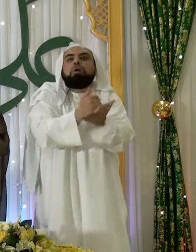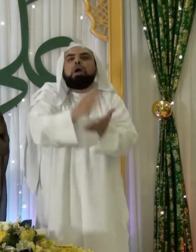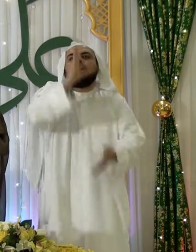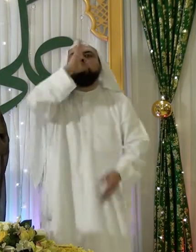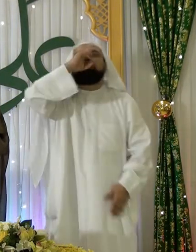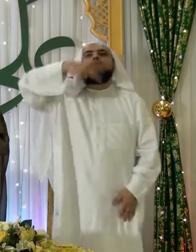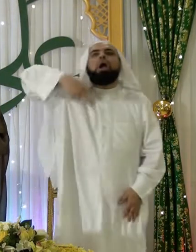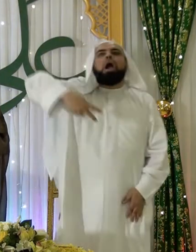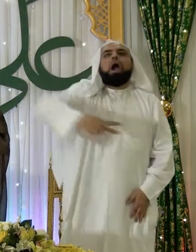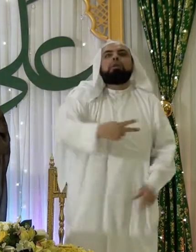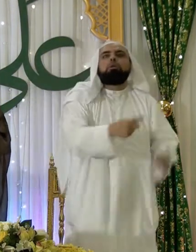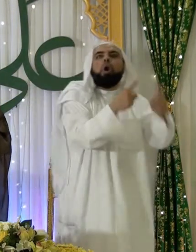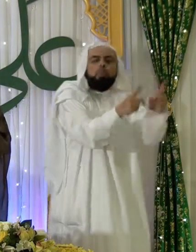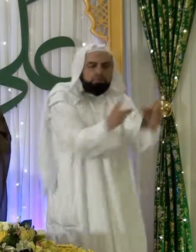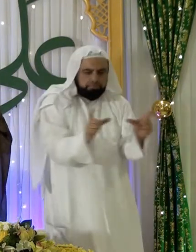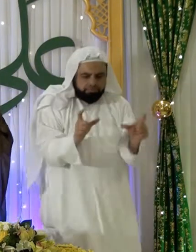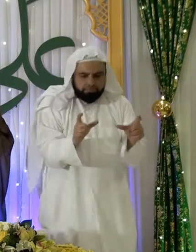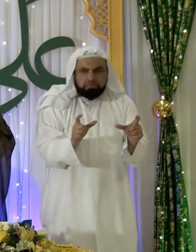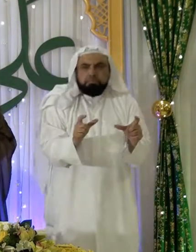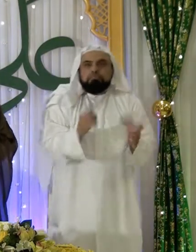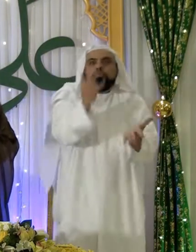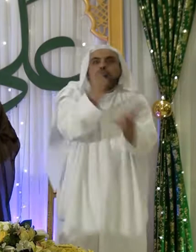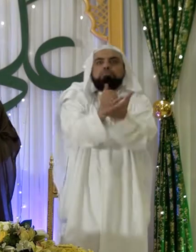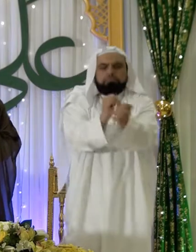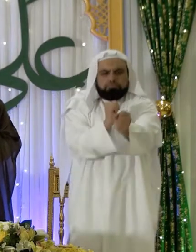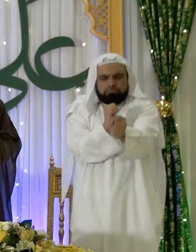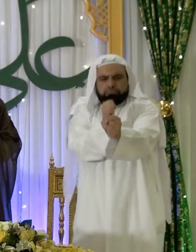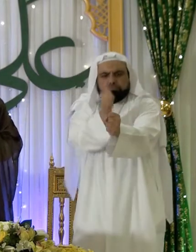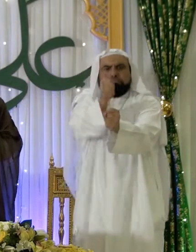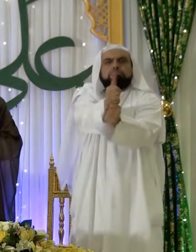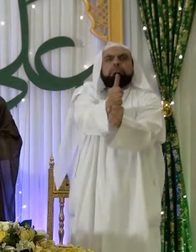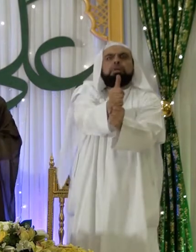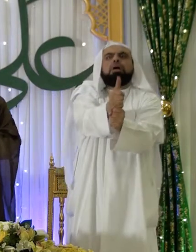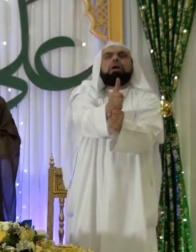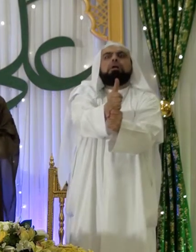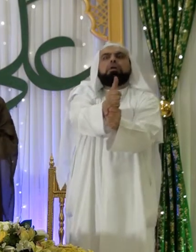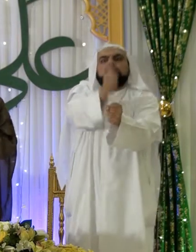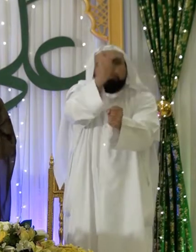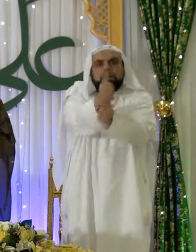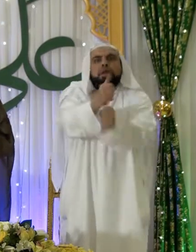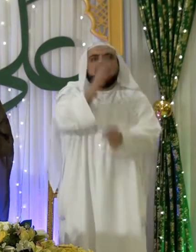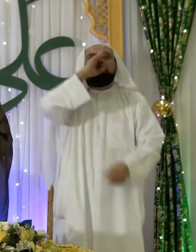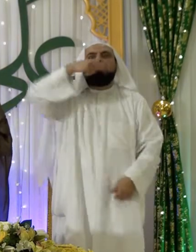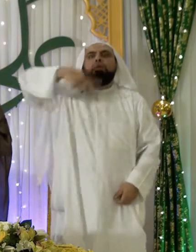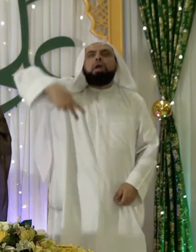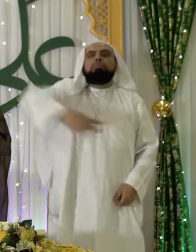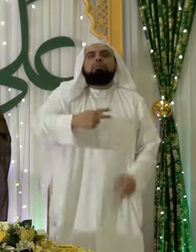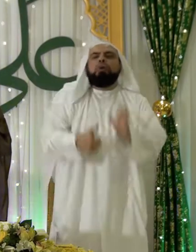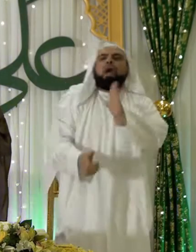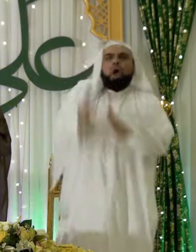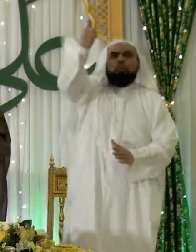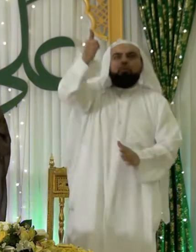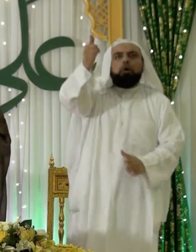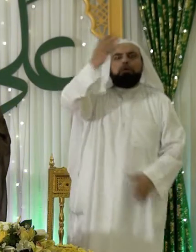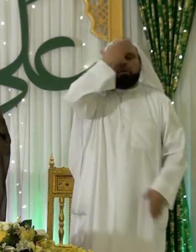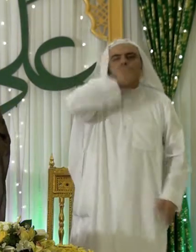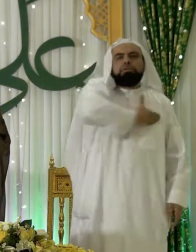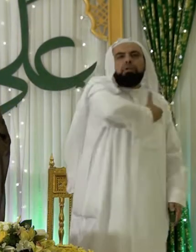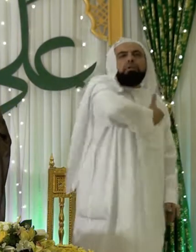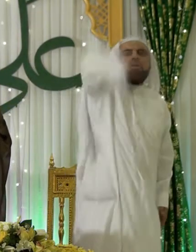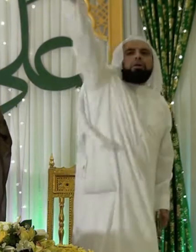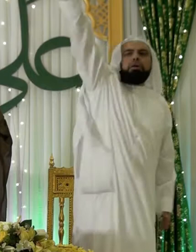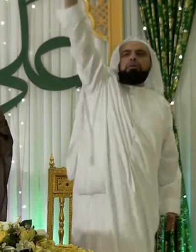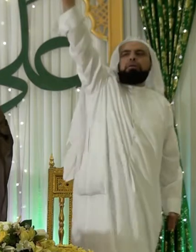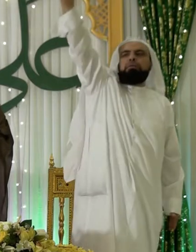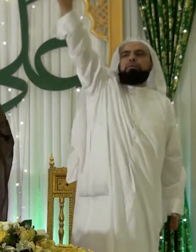حينما هاجر رسول الله تولى مهام رسول الله علي عليه السلام.